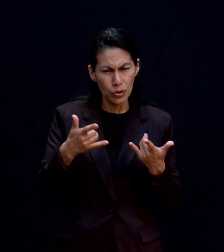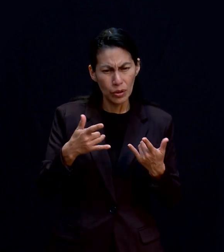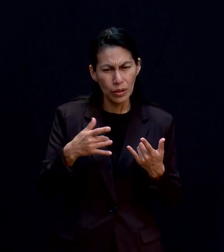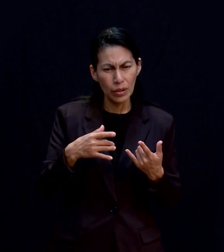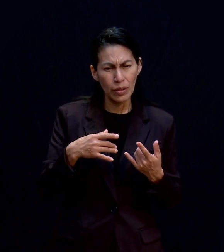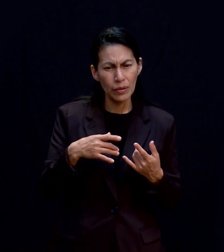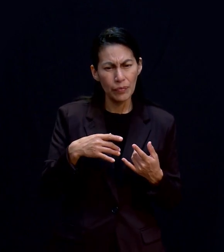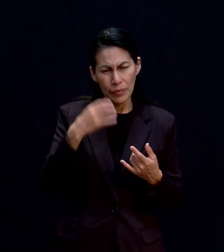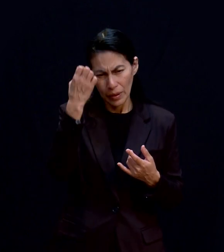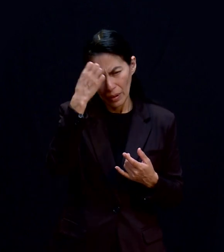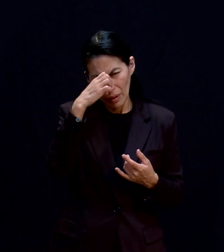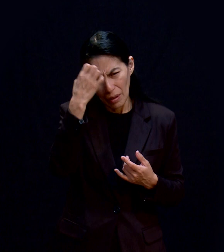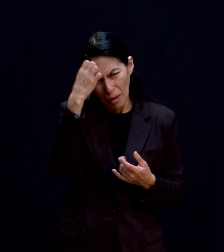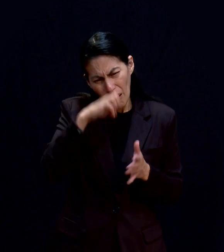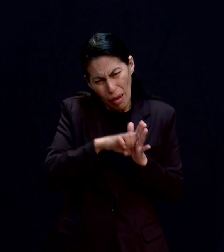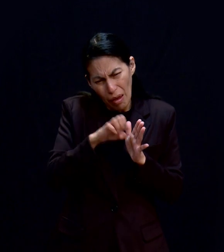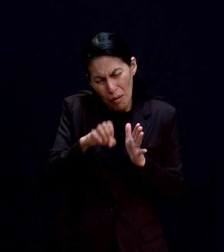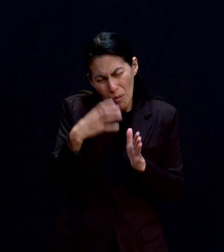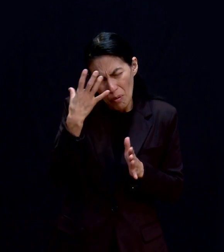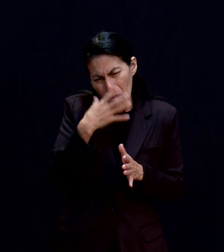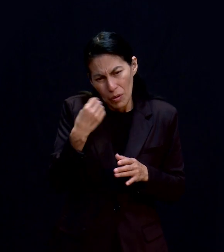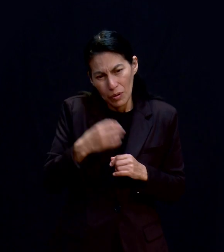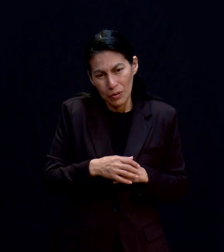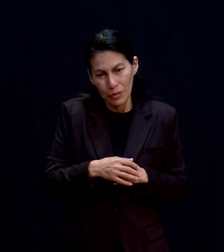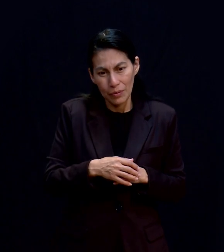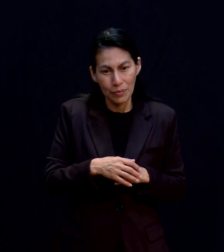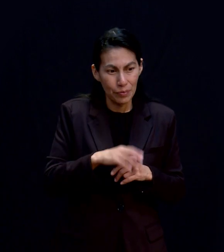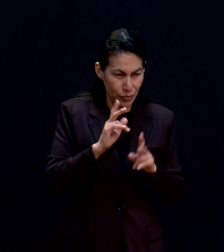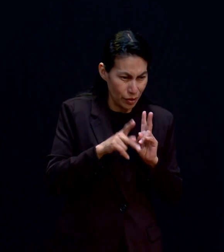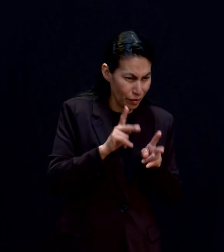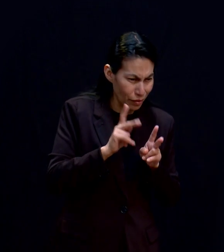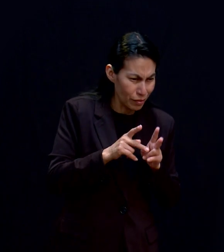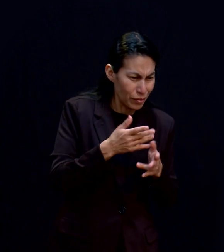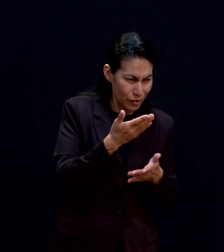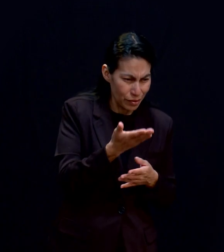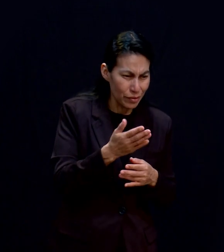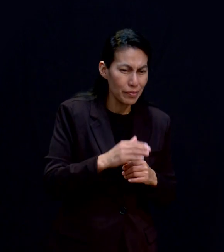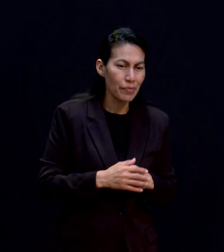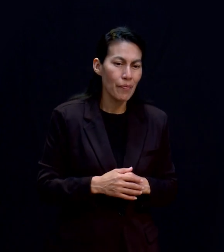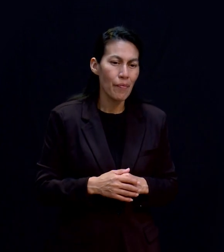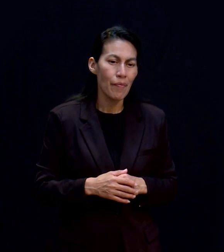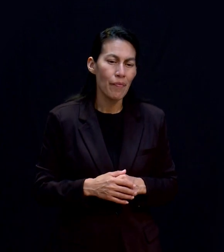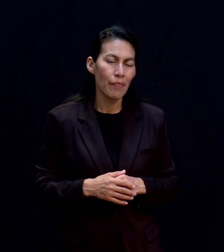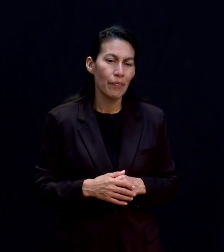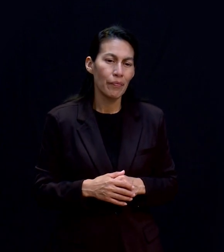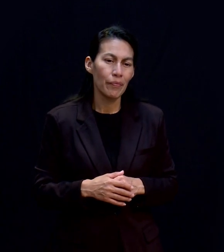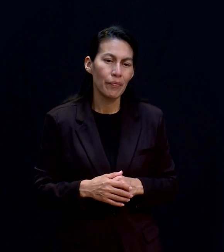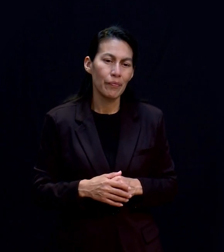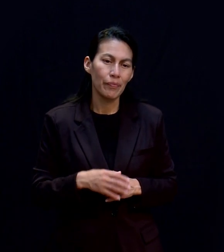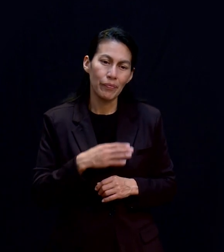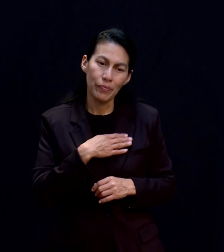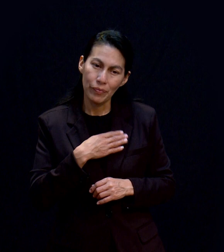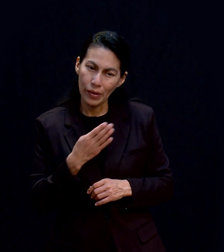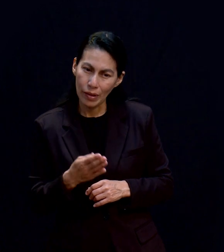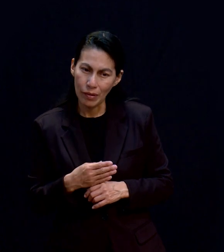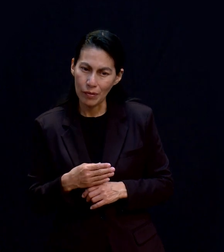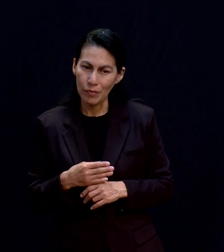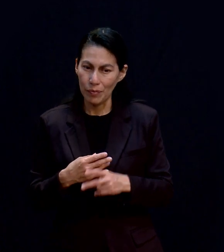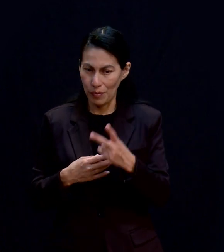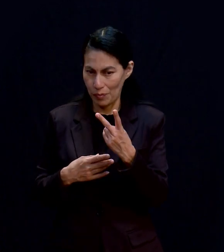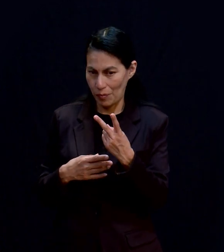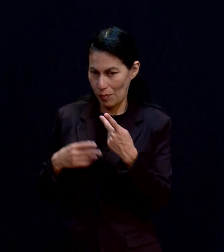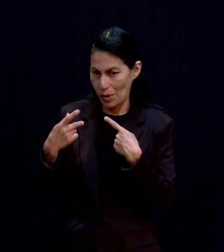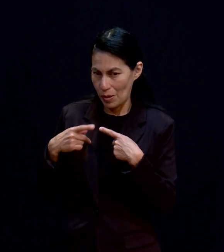de anécdotas que a mí me encantaron cuéntanos algo 16 minutos bueno un par